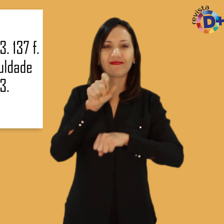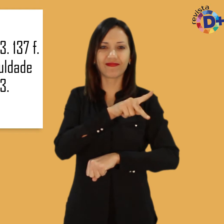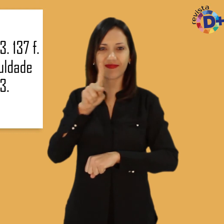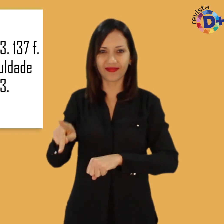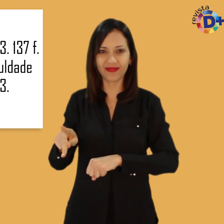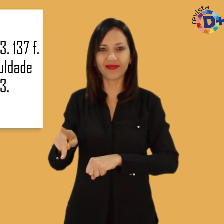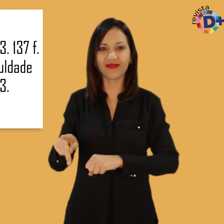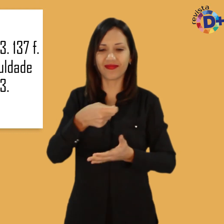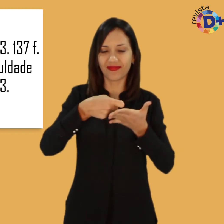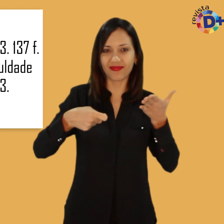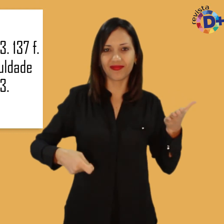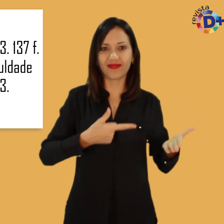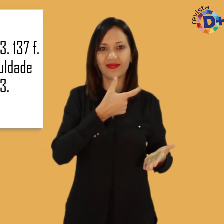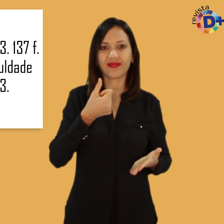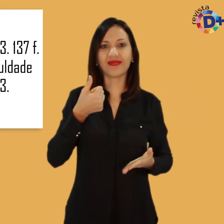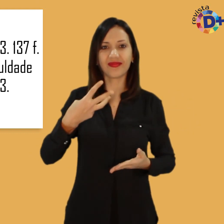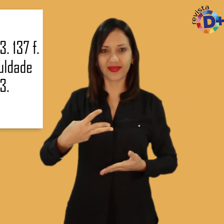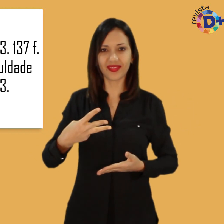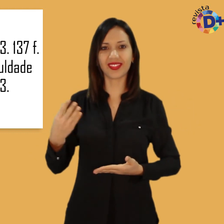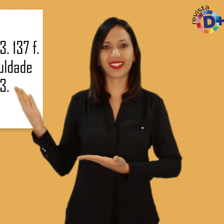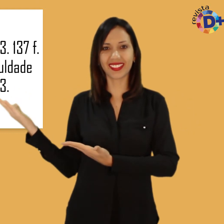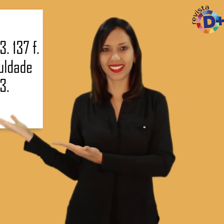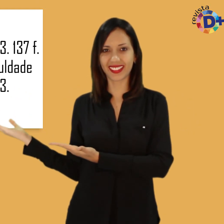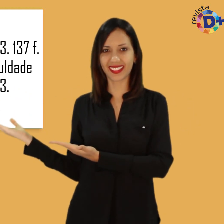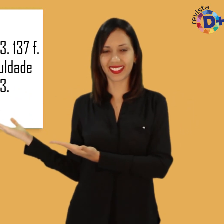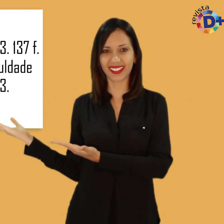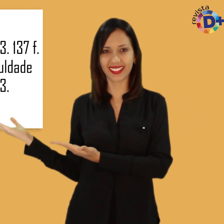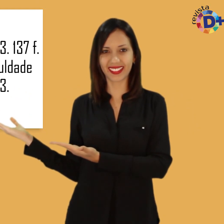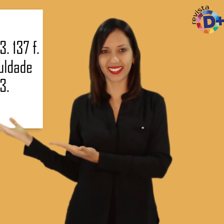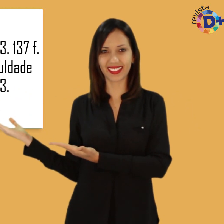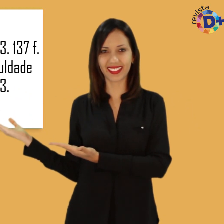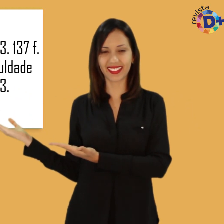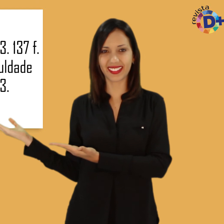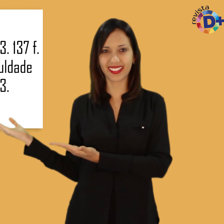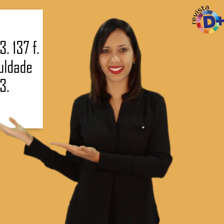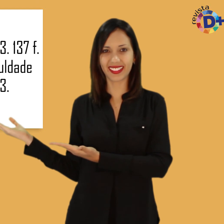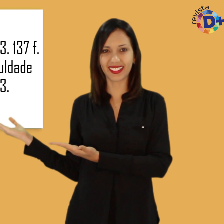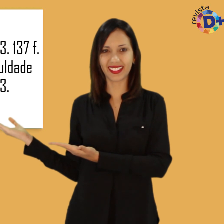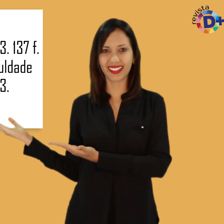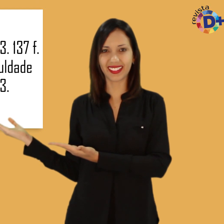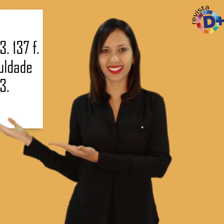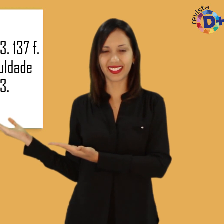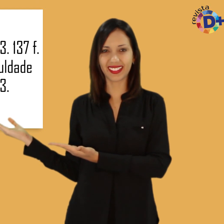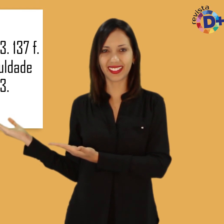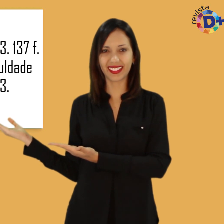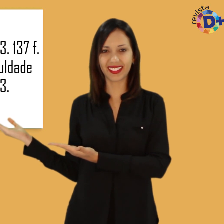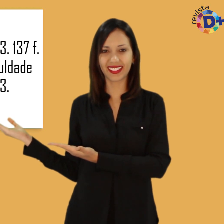Professores, 2013. 137 folhas. Dissertação de mestrado.